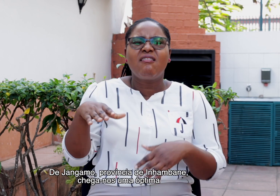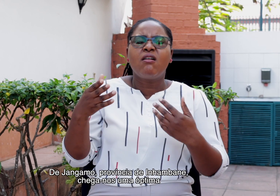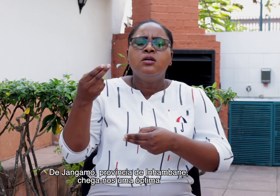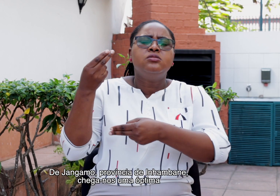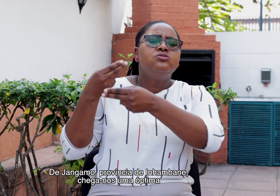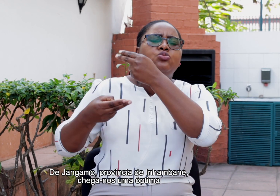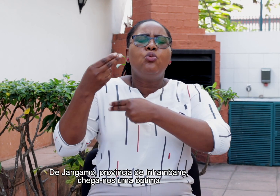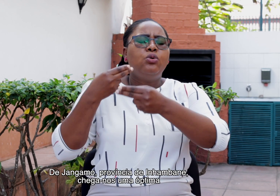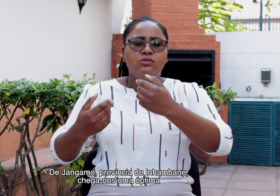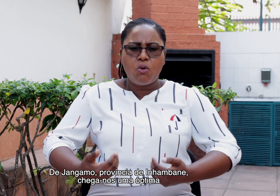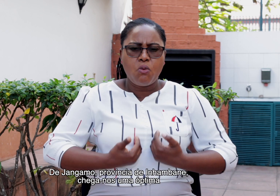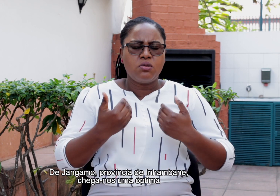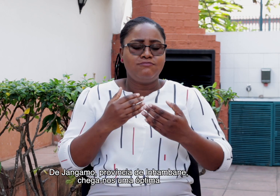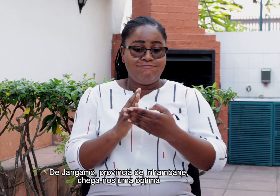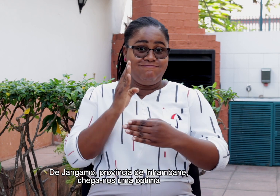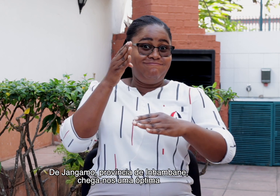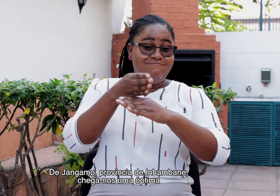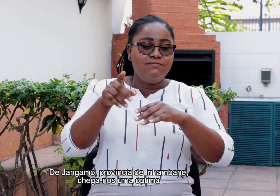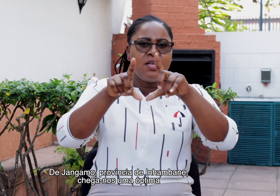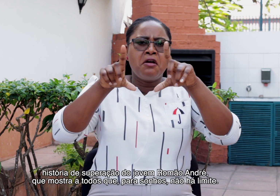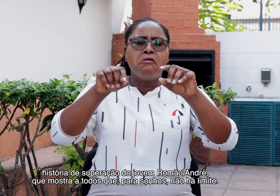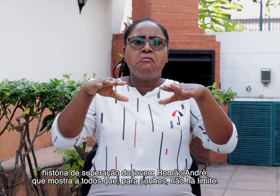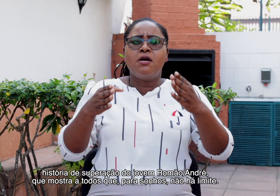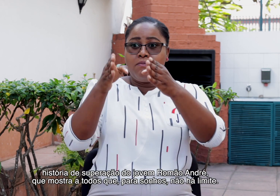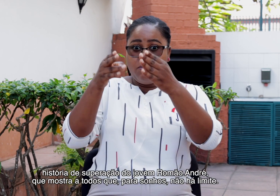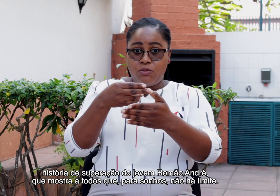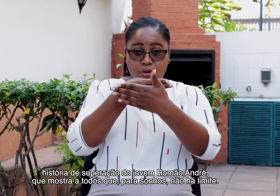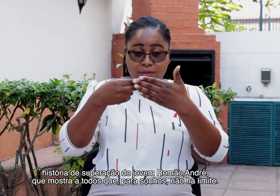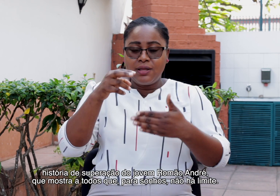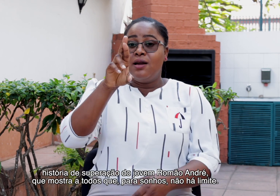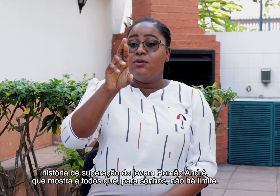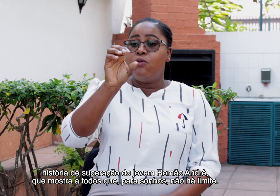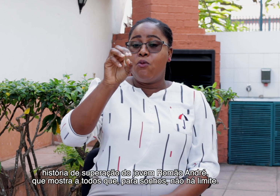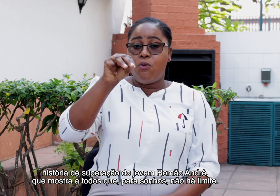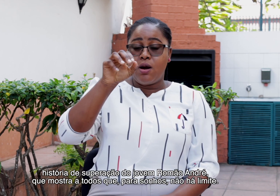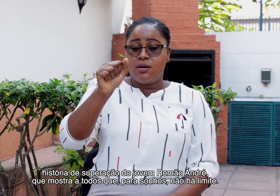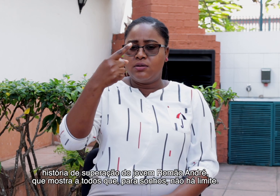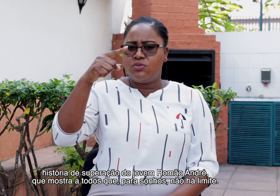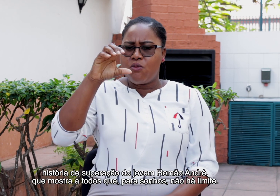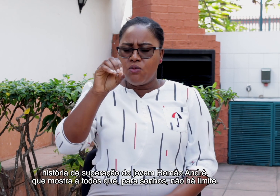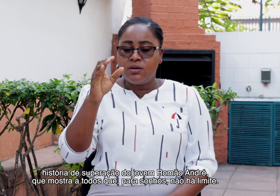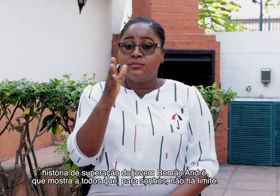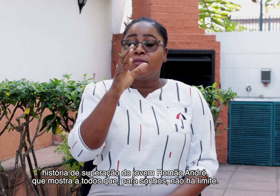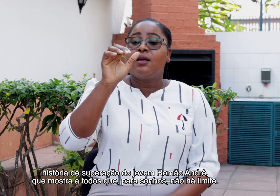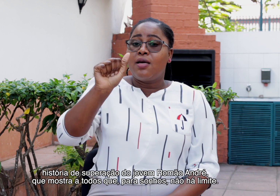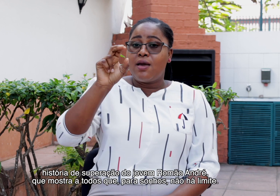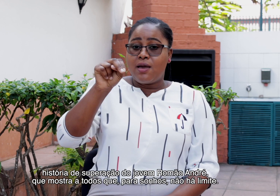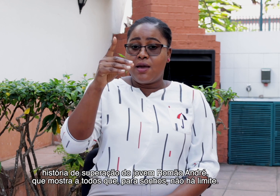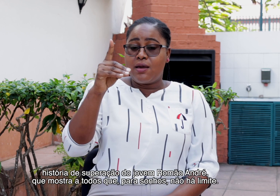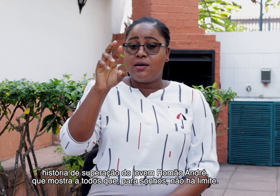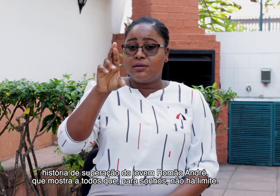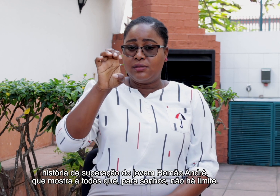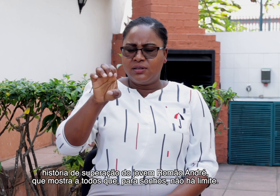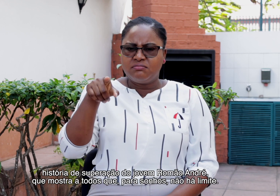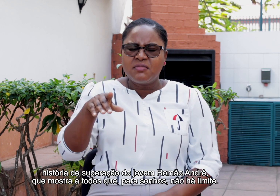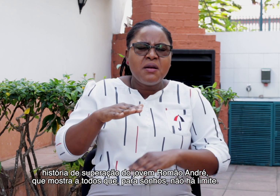De Jangamo, província de Inhambane, chega-nos uma ótima história de superação do jovem Romão André, que mostra a todos que,